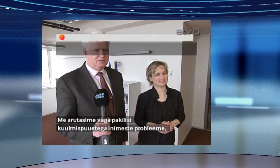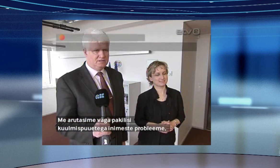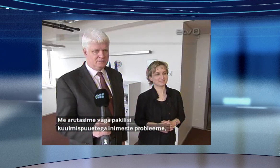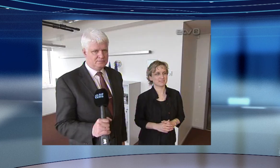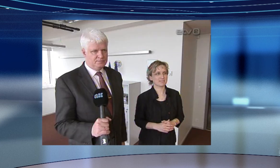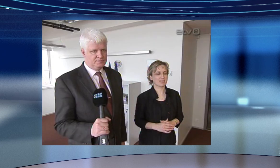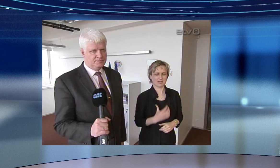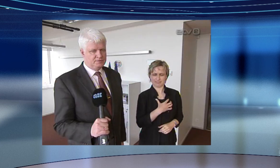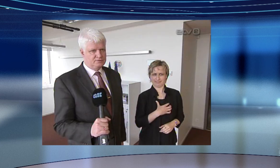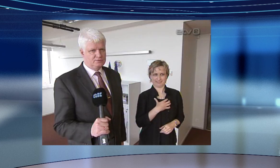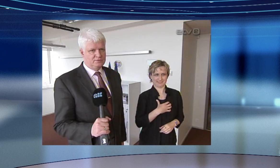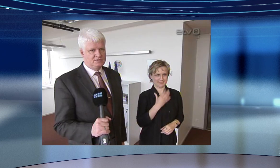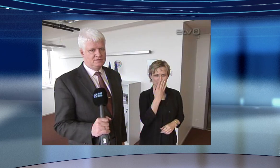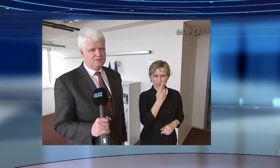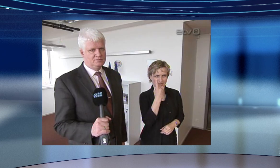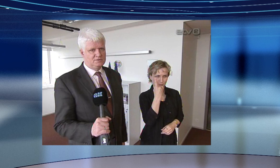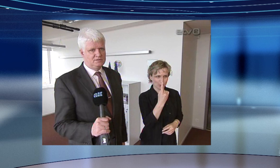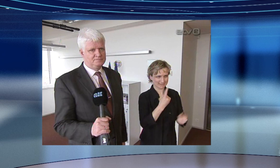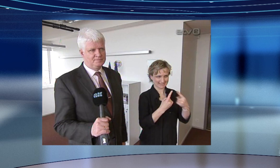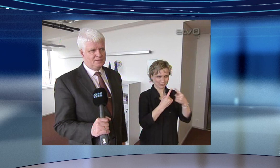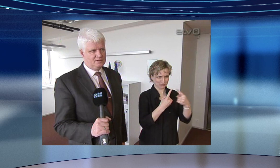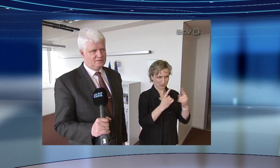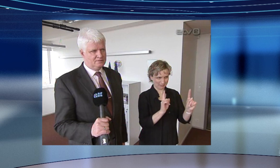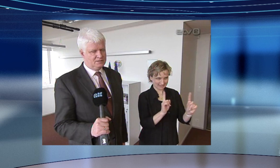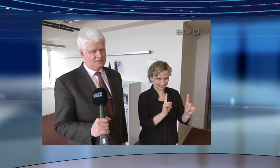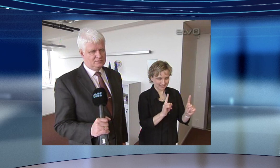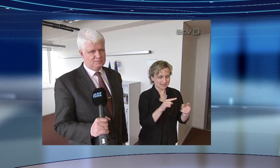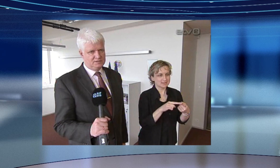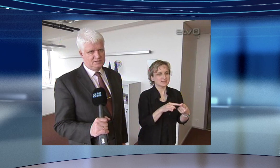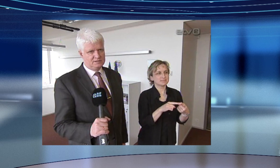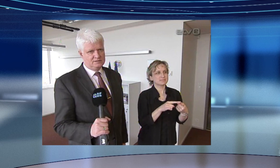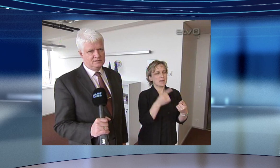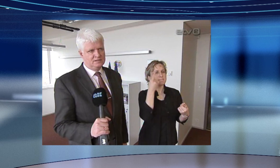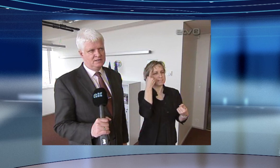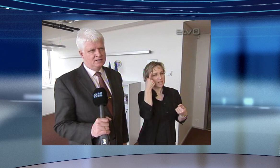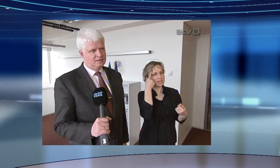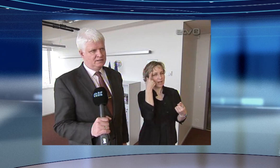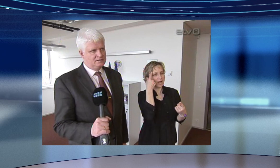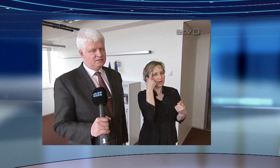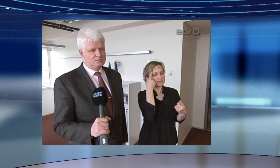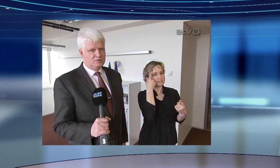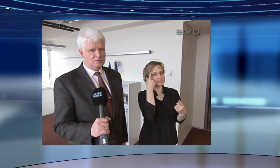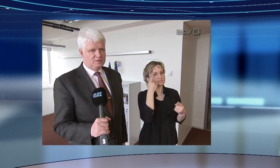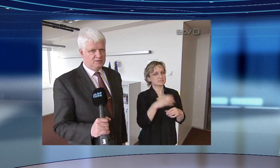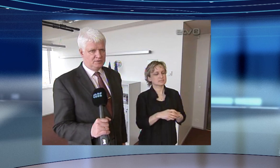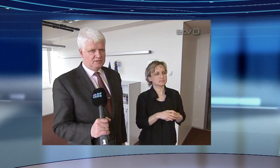meie diskussioonis jäi kõlama tegelikult mõte, et kõige suurem probleem on